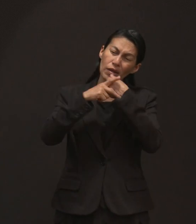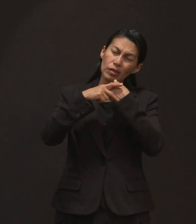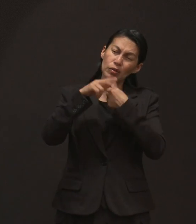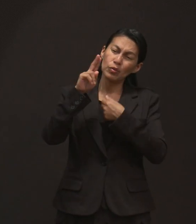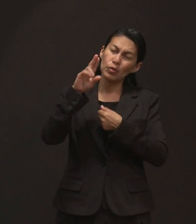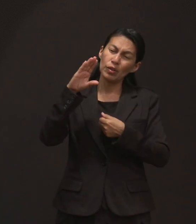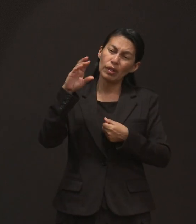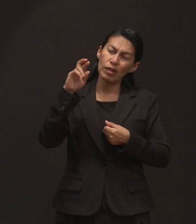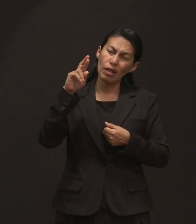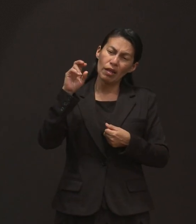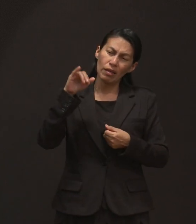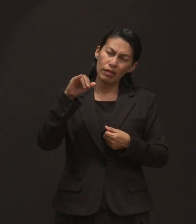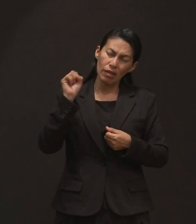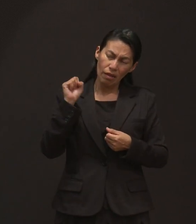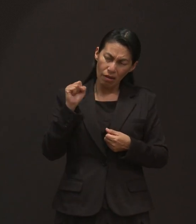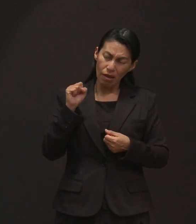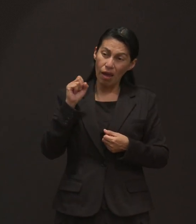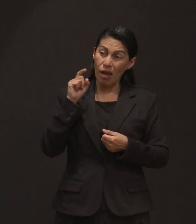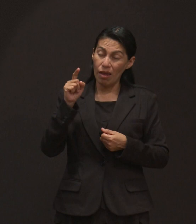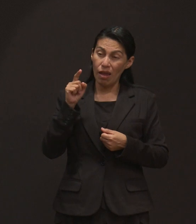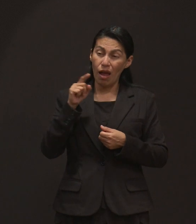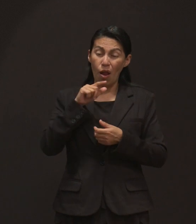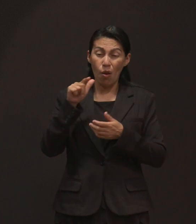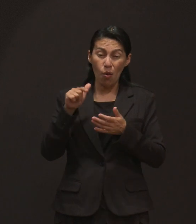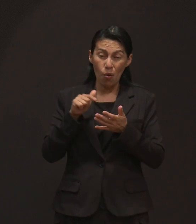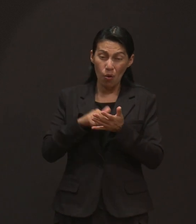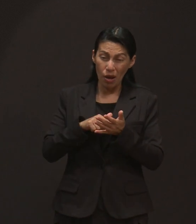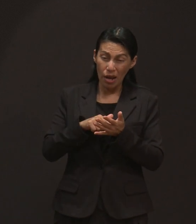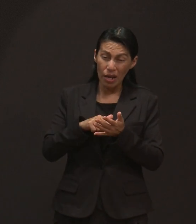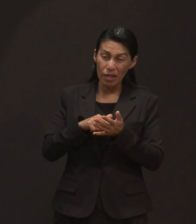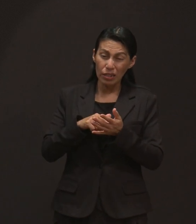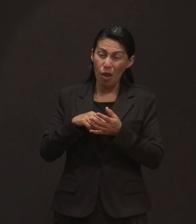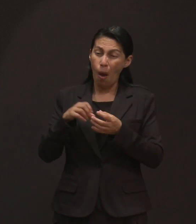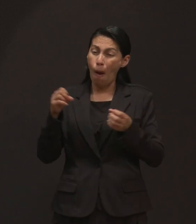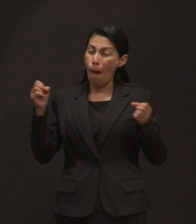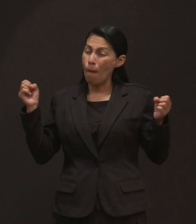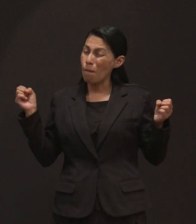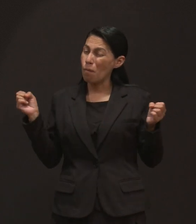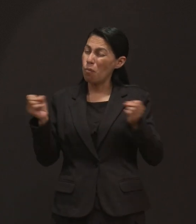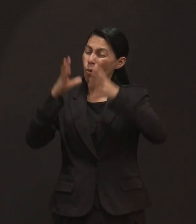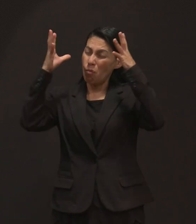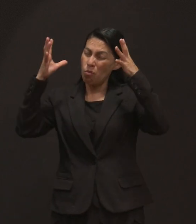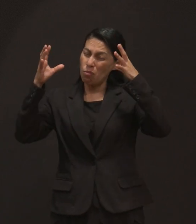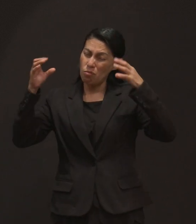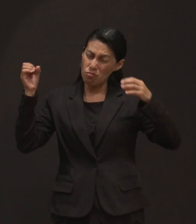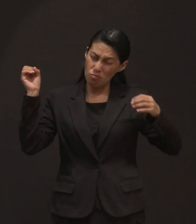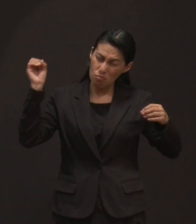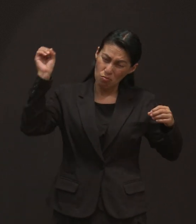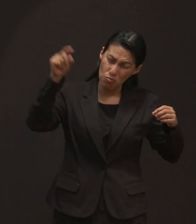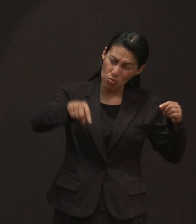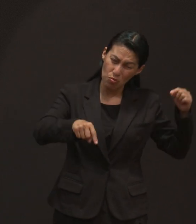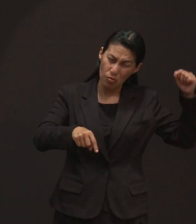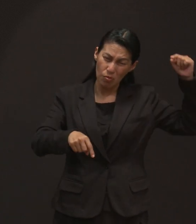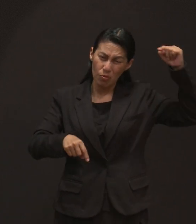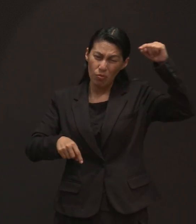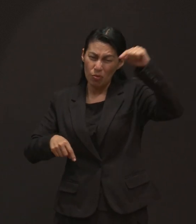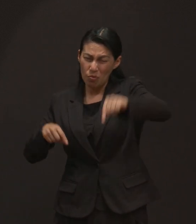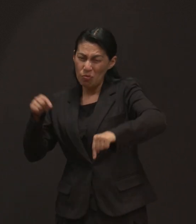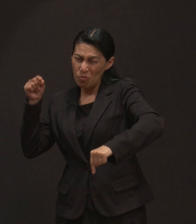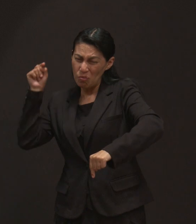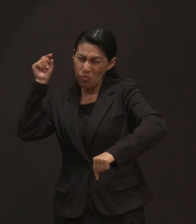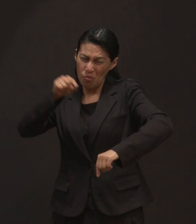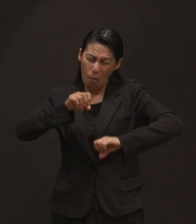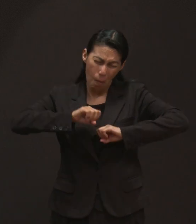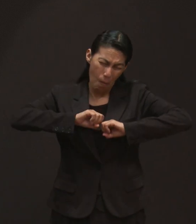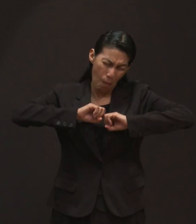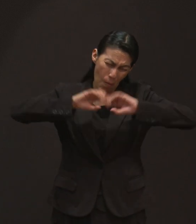están cayendo. Y Dios se está manifestando en medio del dolor, del sufrimiento,